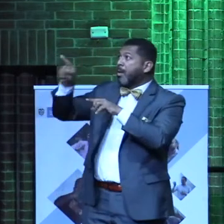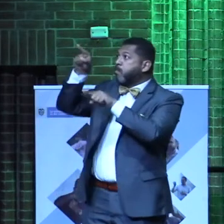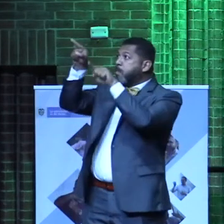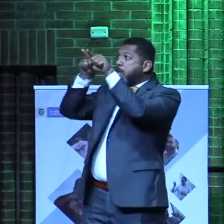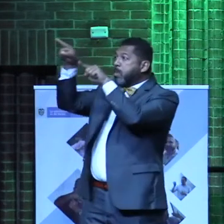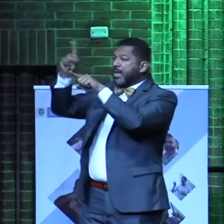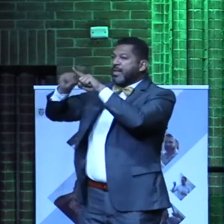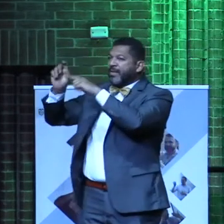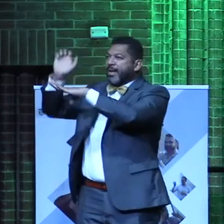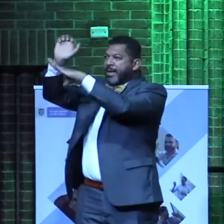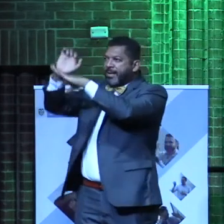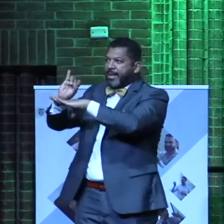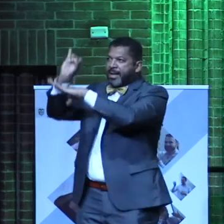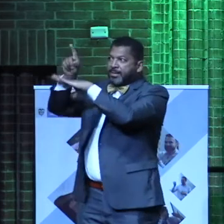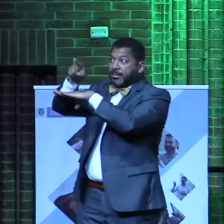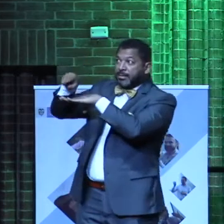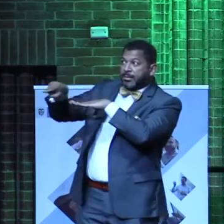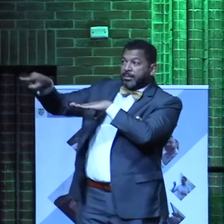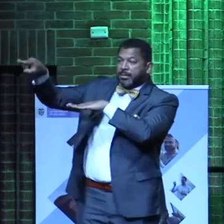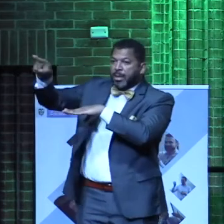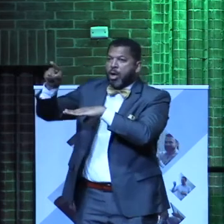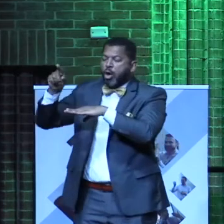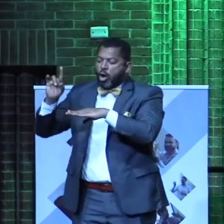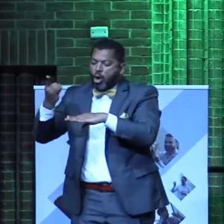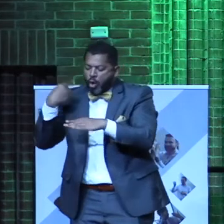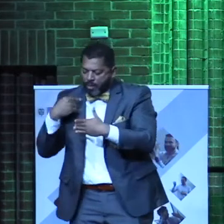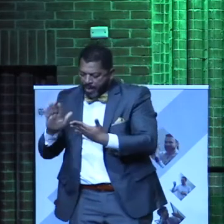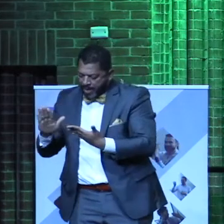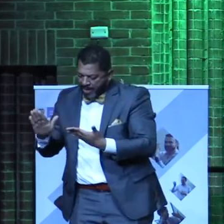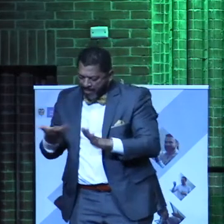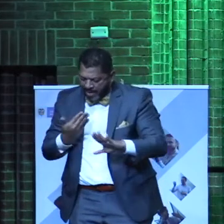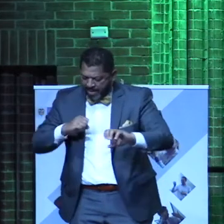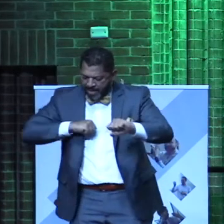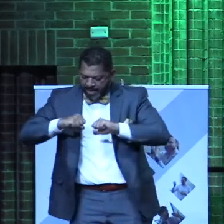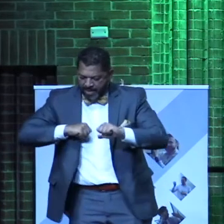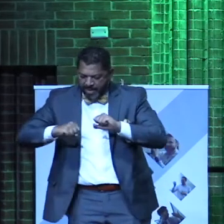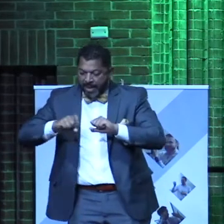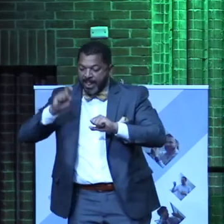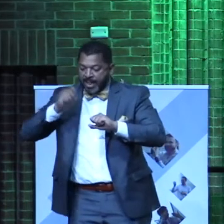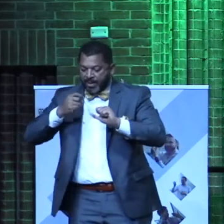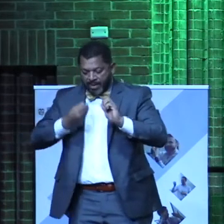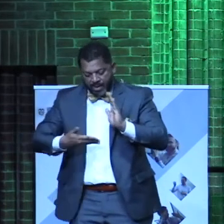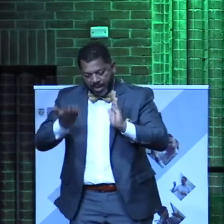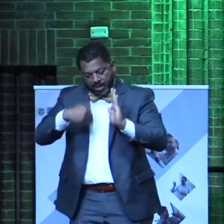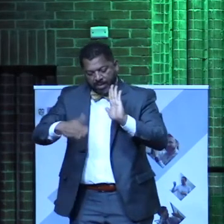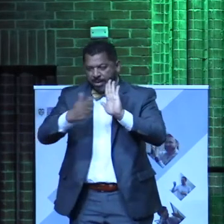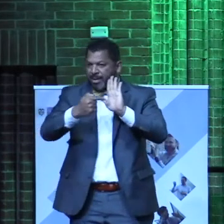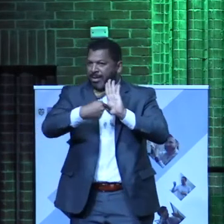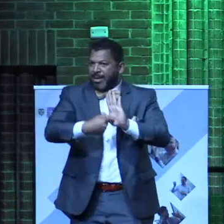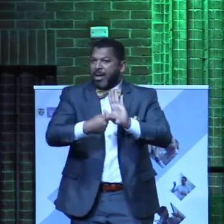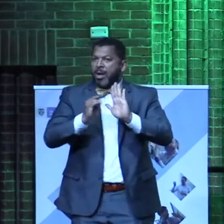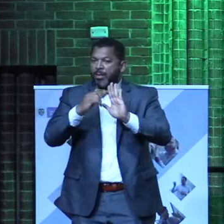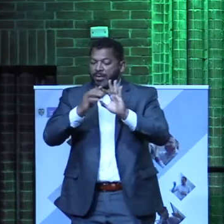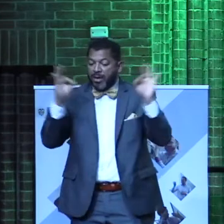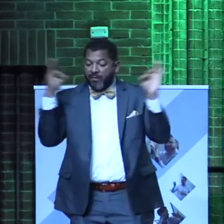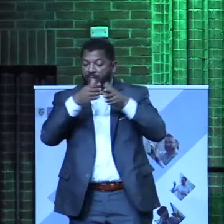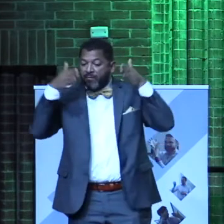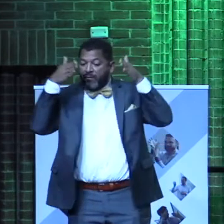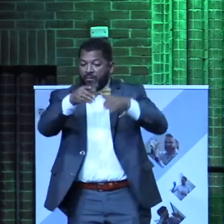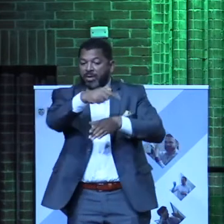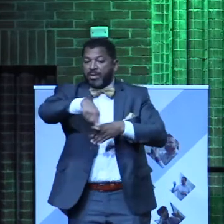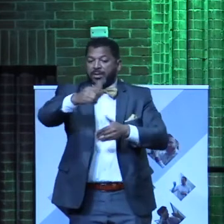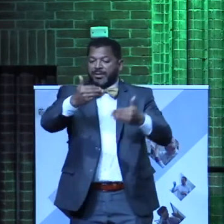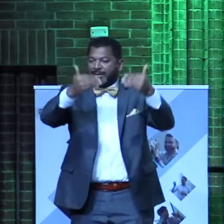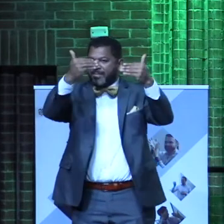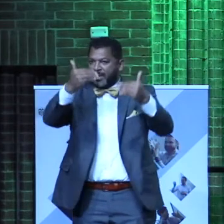diferentes instituciones se generara un plan de acción donde se visibilizara el enfoque de discapacidad en